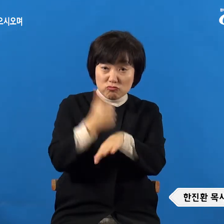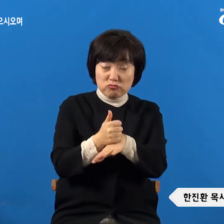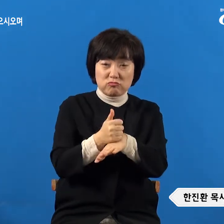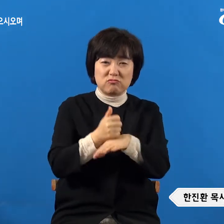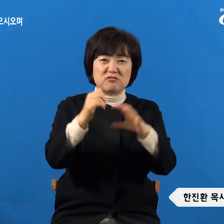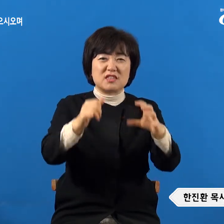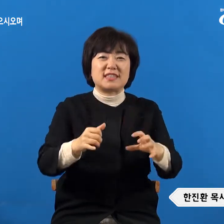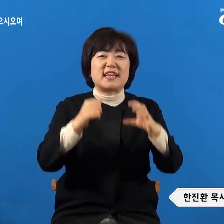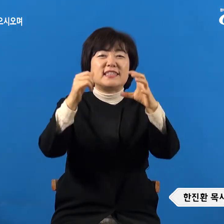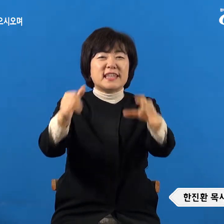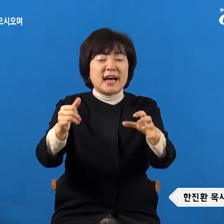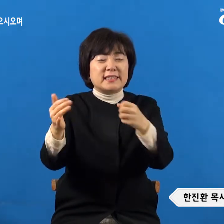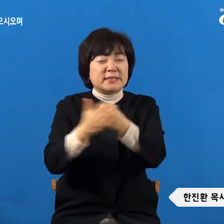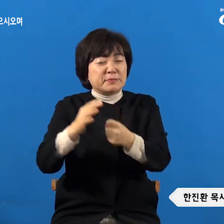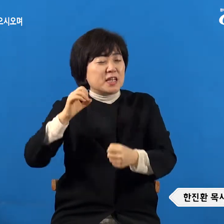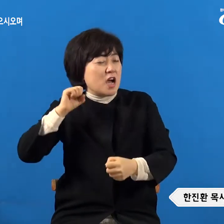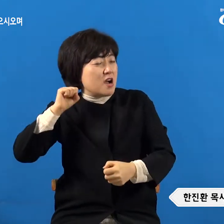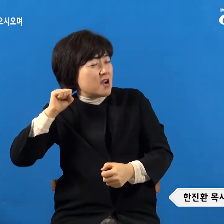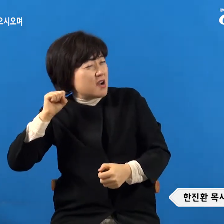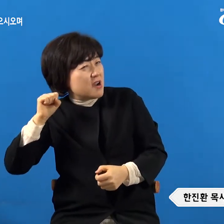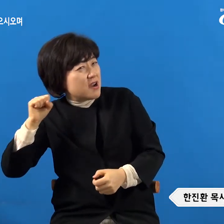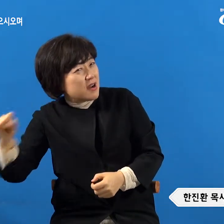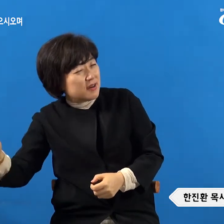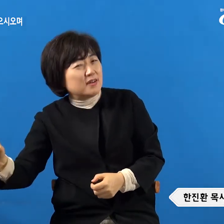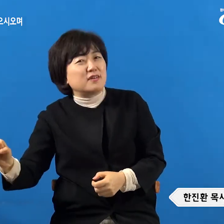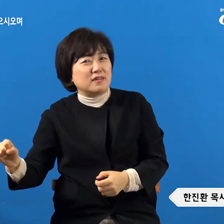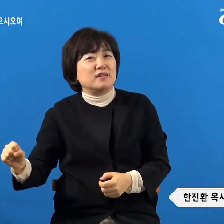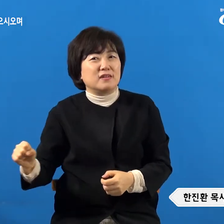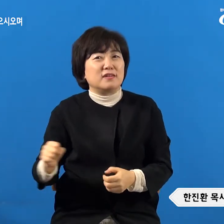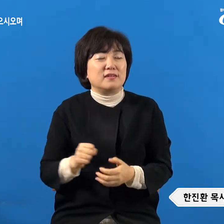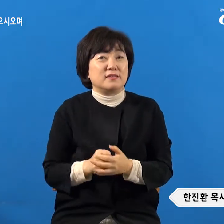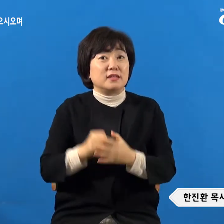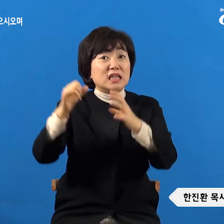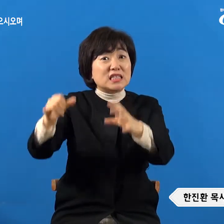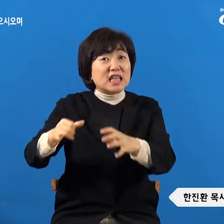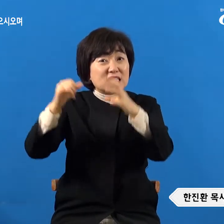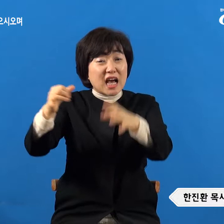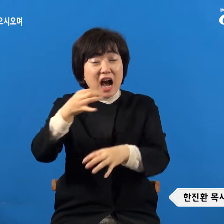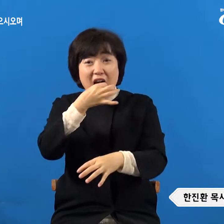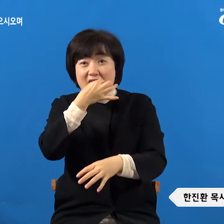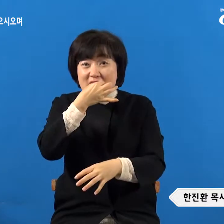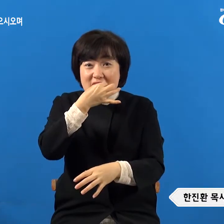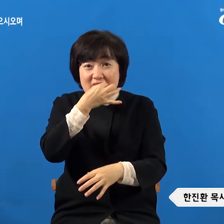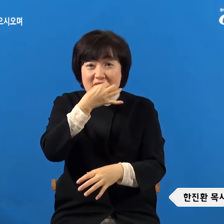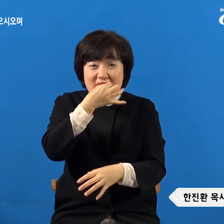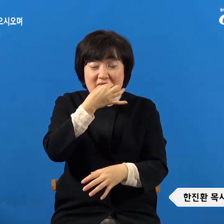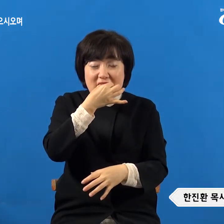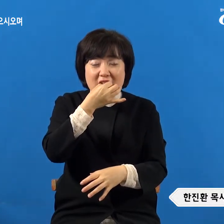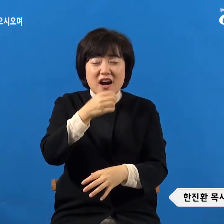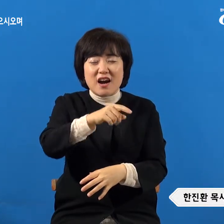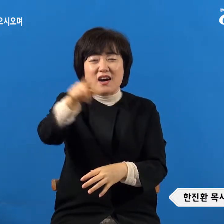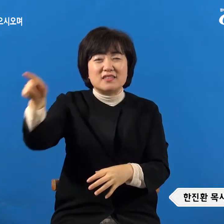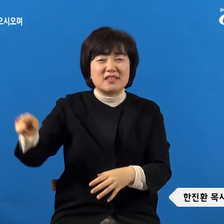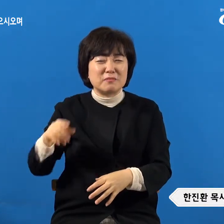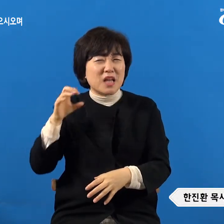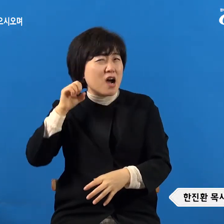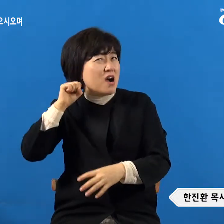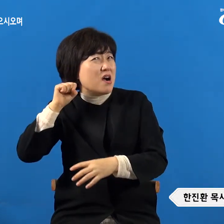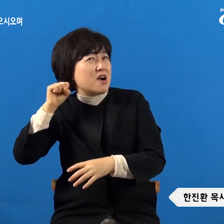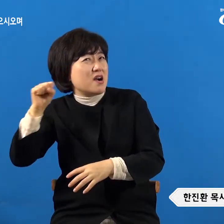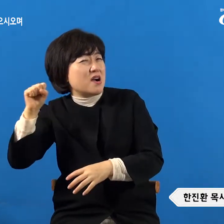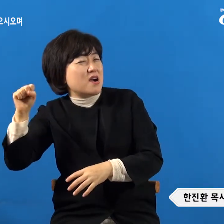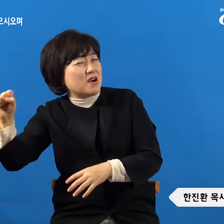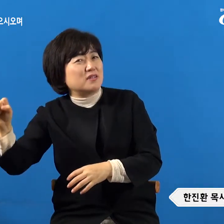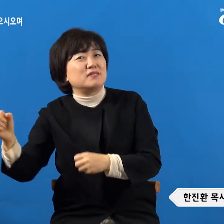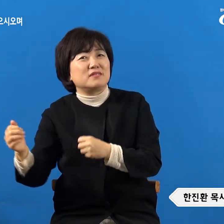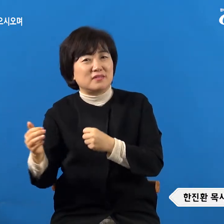결국은 세상에 연연하면서 살기 때문에 그렇지요. 세상 욕망에, 따지고 보면 세상 욕망에 목을 매달고